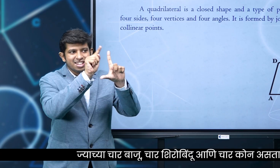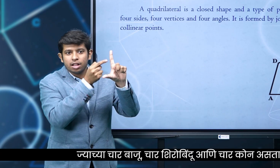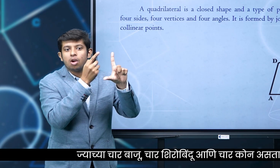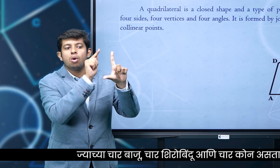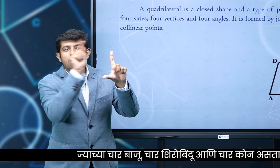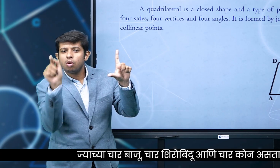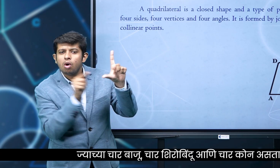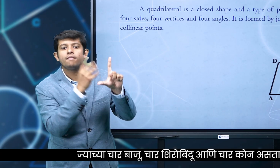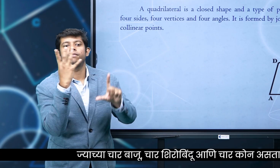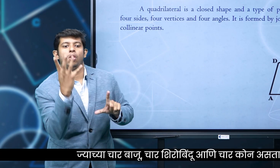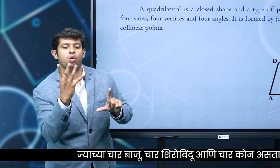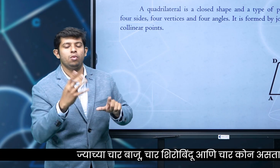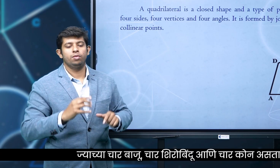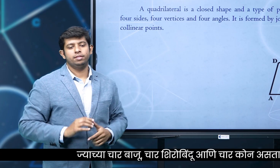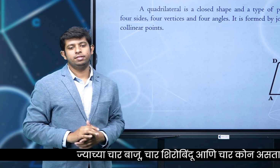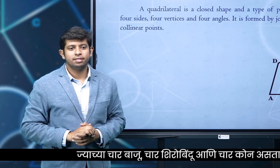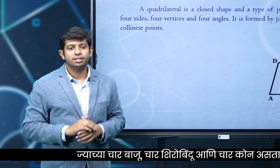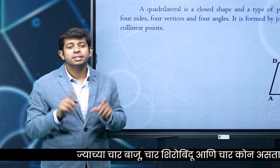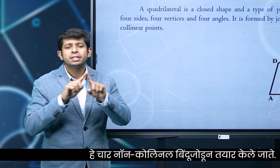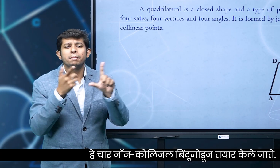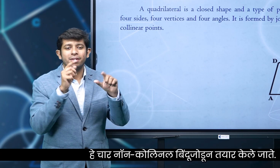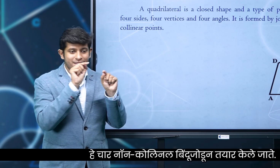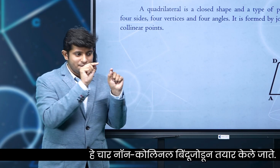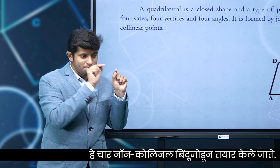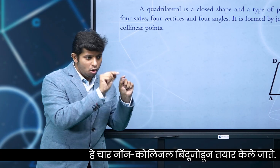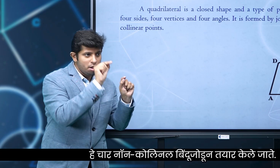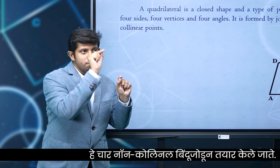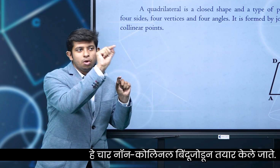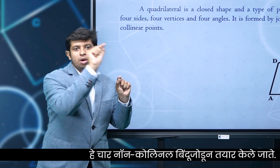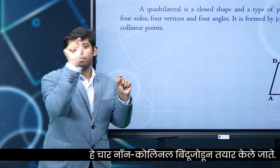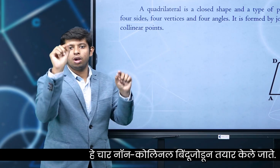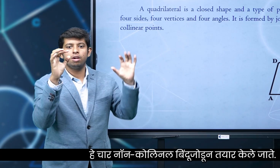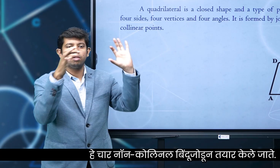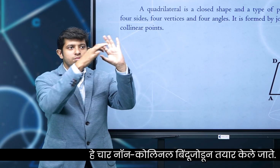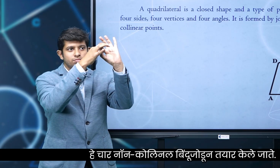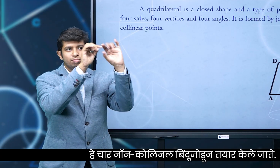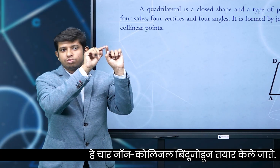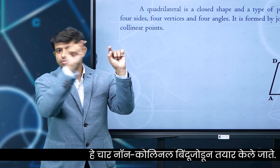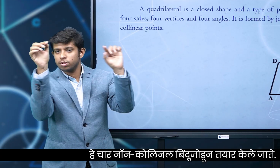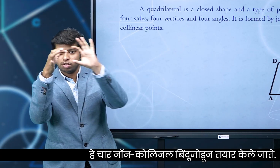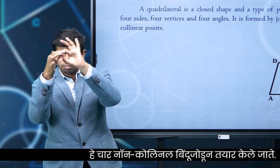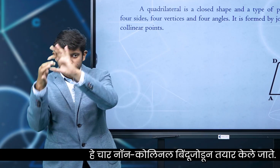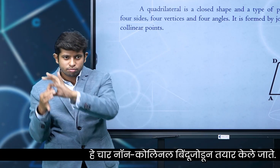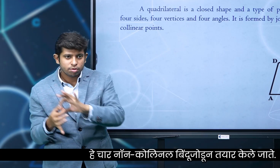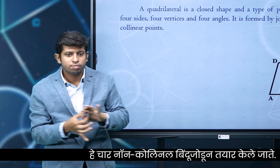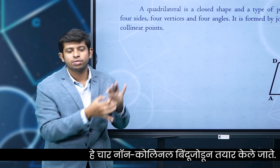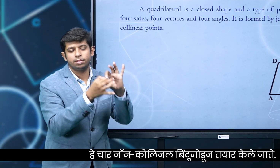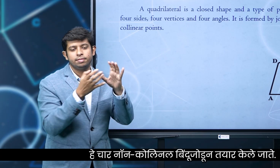कोन असतात. हे चार नॉन कोलिनल बिंदू जोडून तयार केले